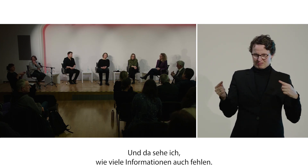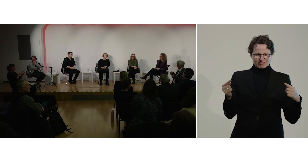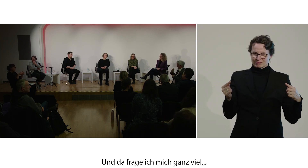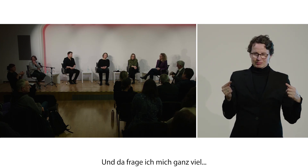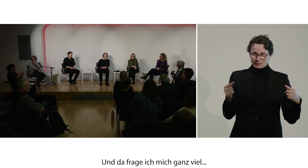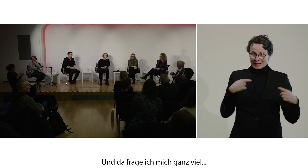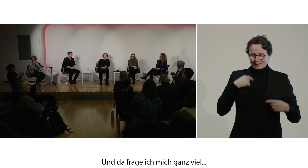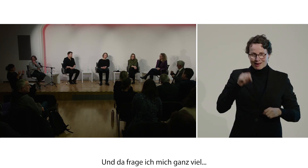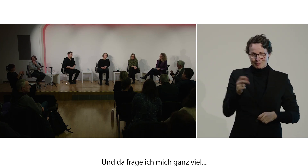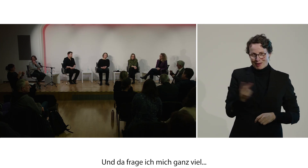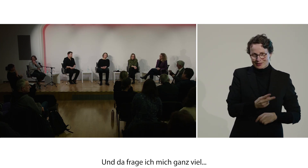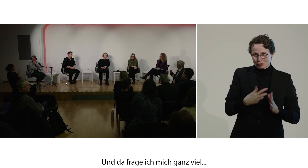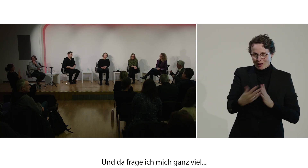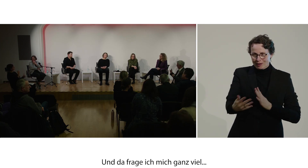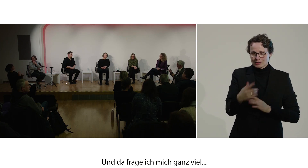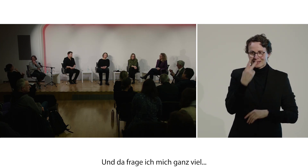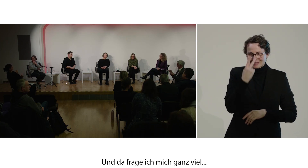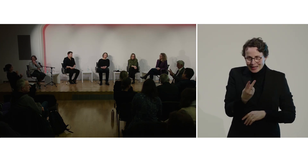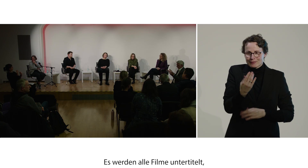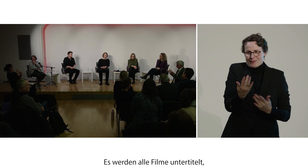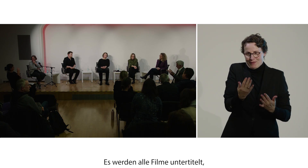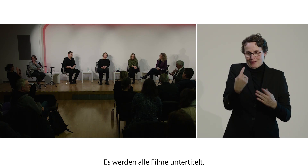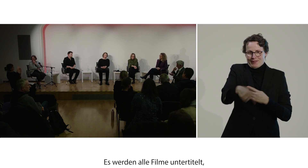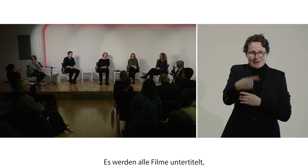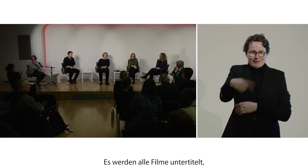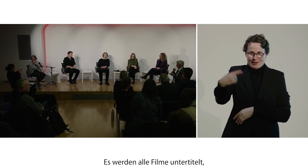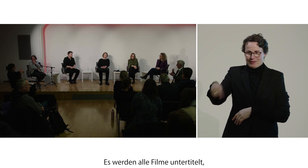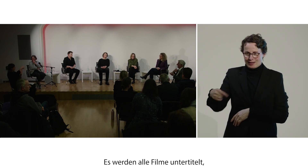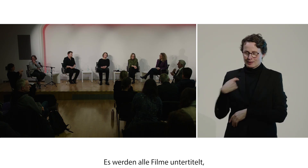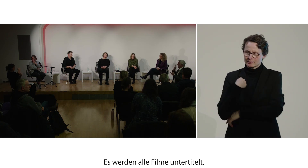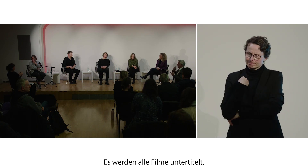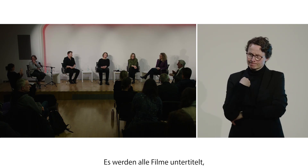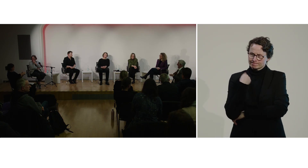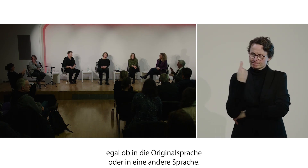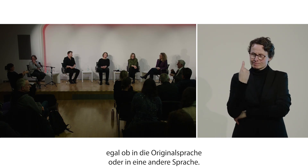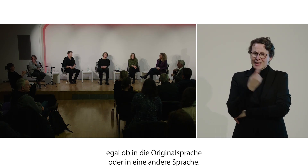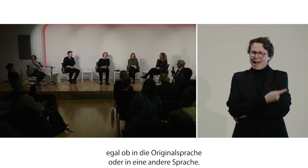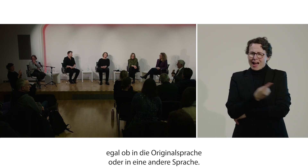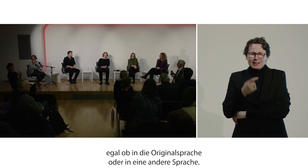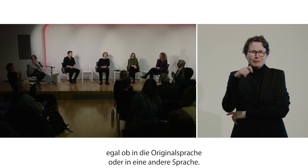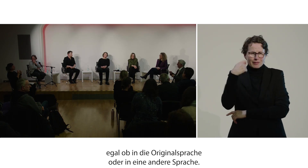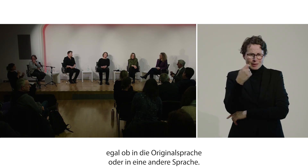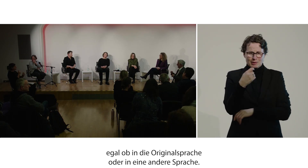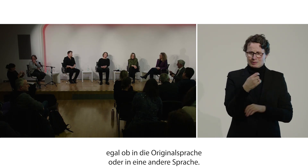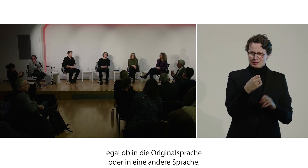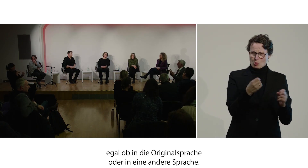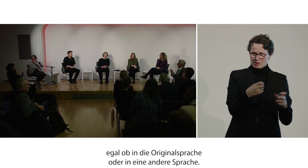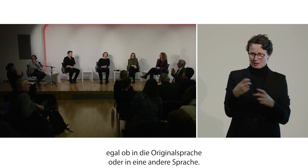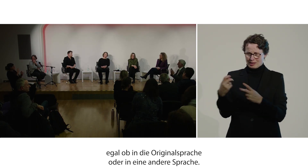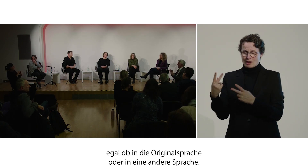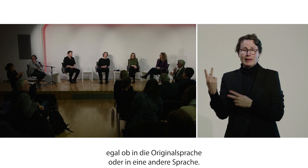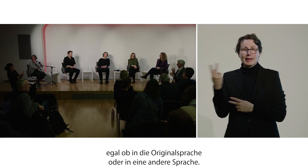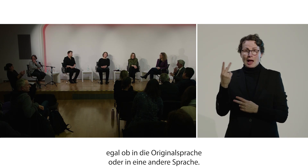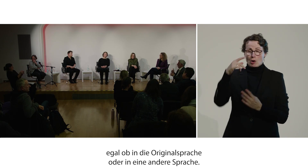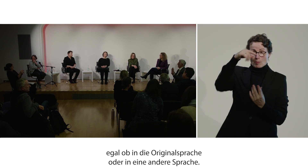fehlen. Und da frage ich mich ganz viel, also ich meine, es werden alle Filme untertitelt, egal ob in die Originalsprache